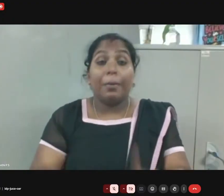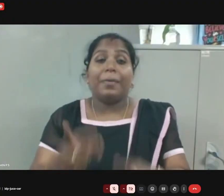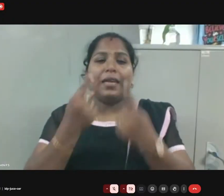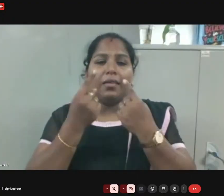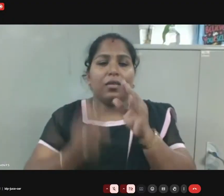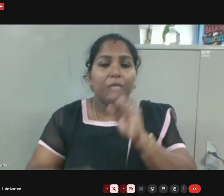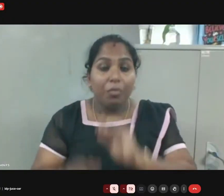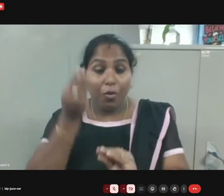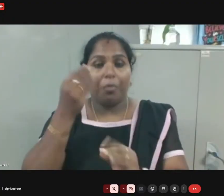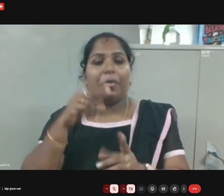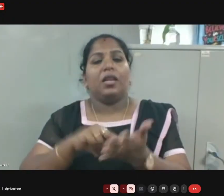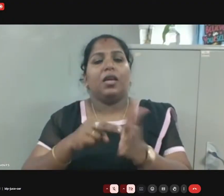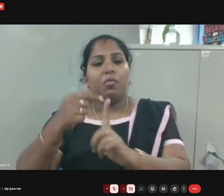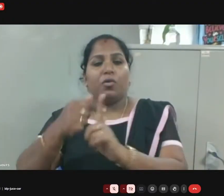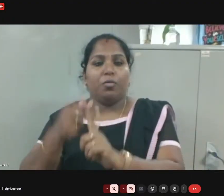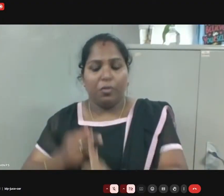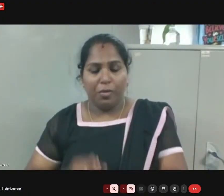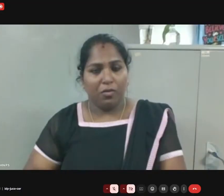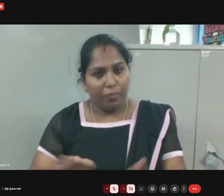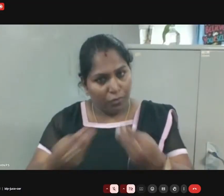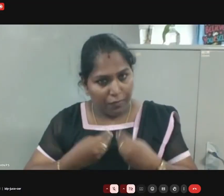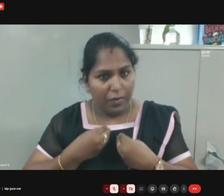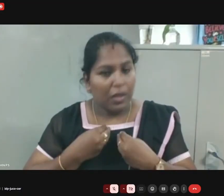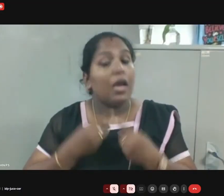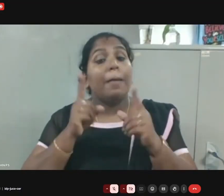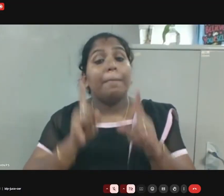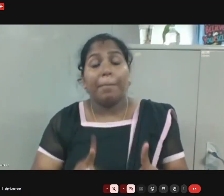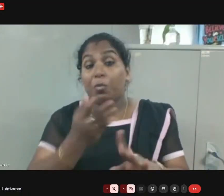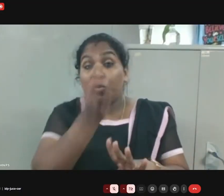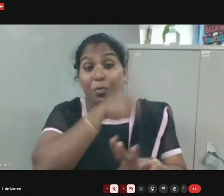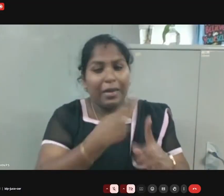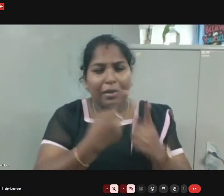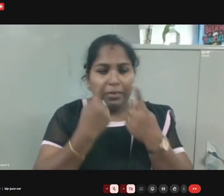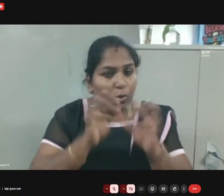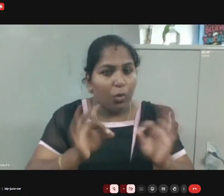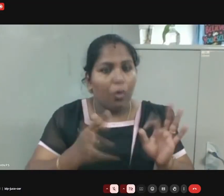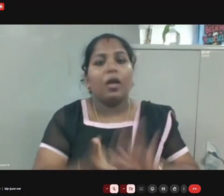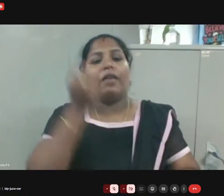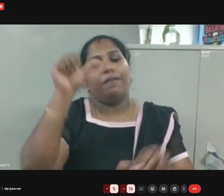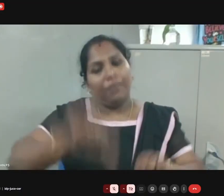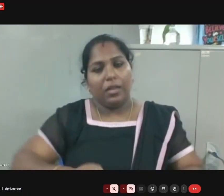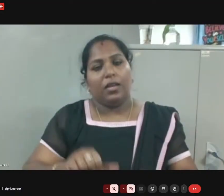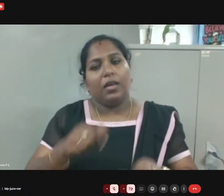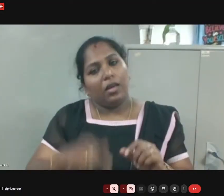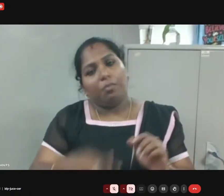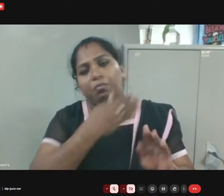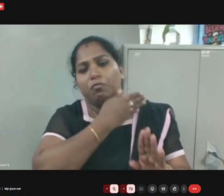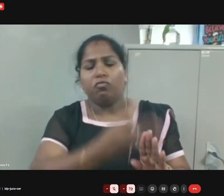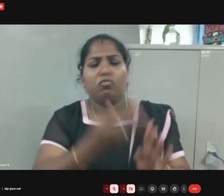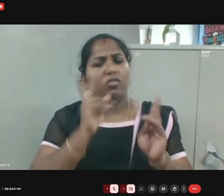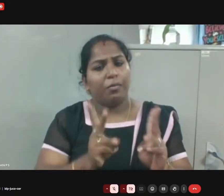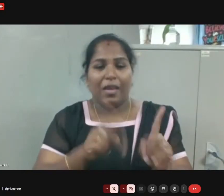കൂടുതൽ പോസിറ്റീവ് കിട്ടുന്നു. അങ്ങനെ നമുക്ക് ഒരു നല്ലൊരു കാര്യമായിട്ട് കണ്ടുപിടിക്കുന്നേ ഉള്ളൂ. നമ്മളിപ്പോ തന്നെ കോവിഡ്